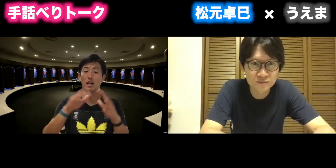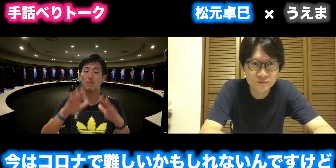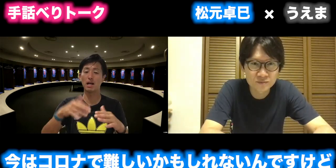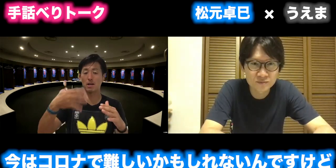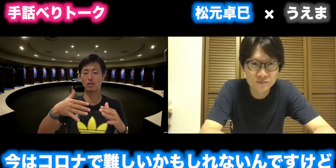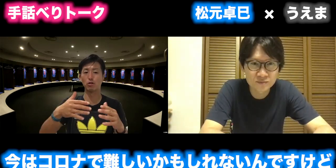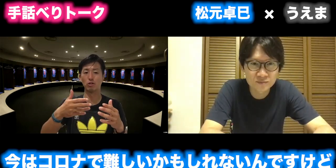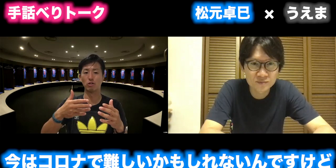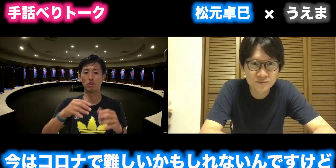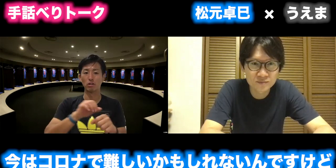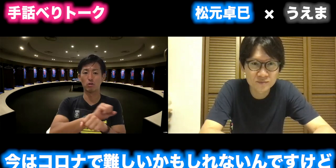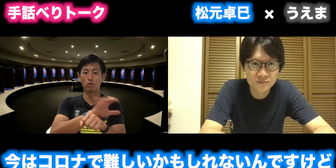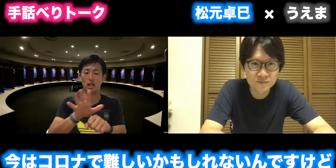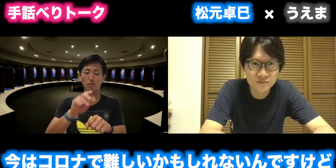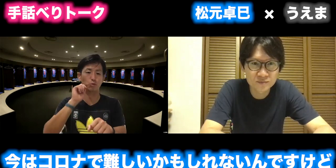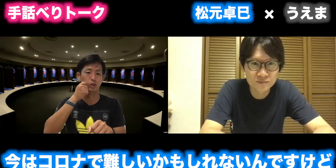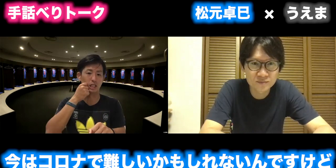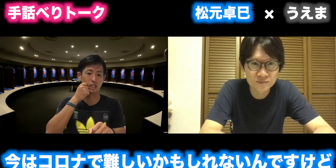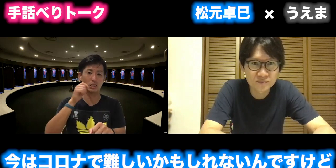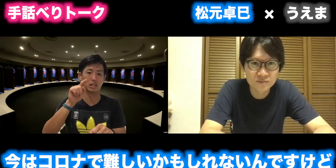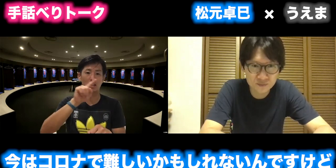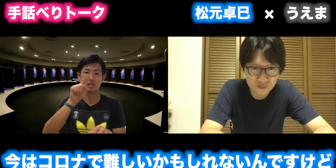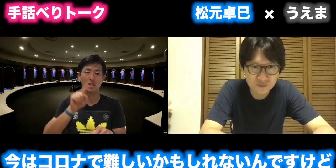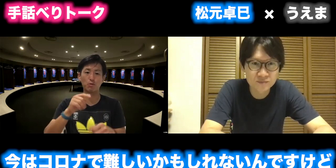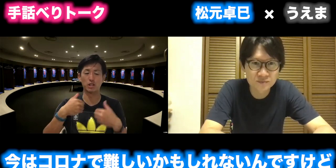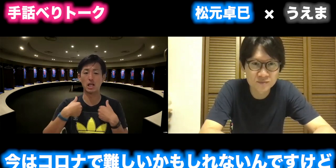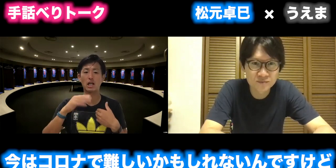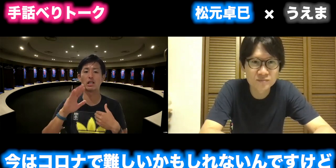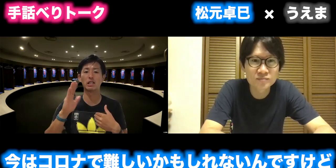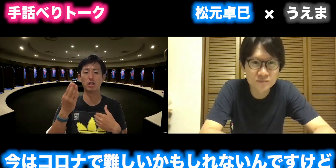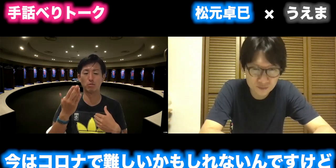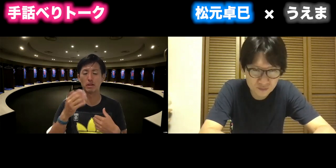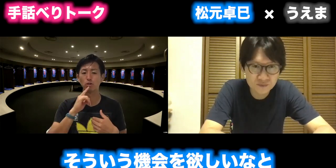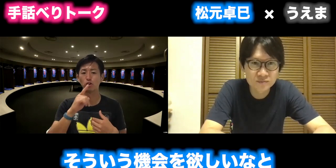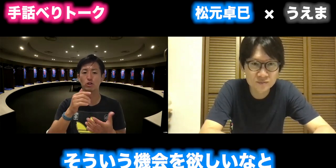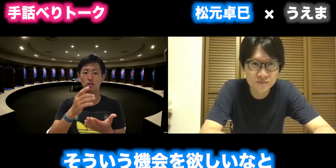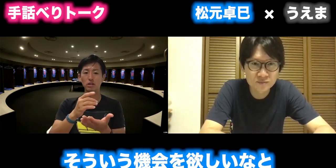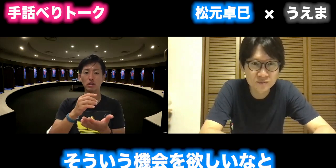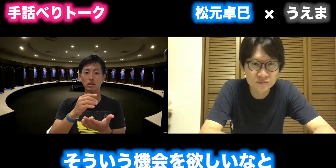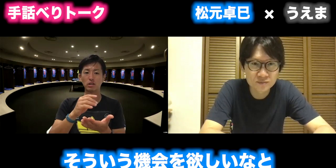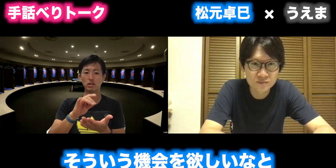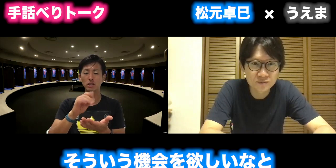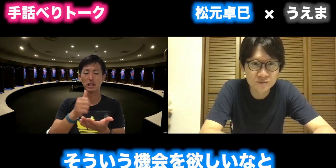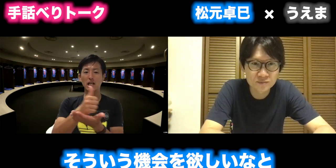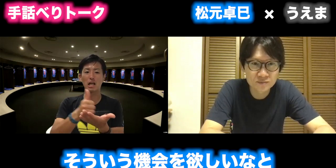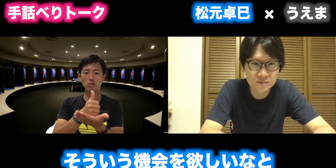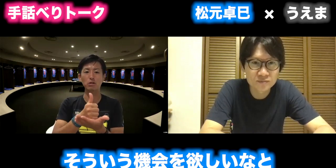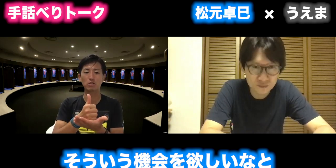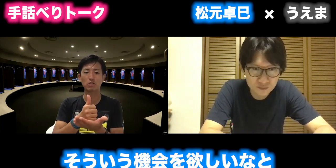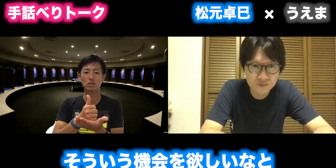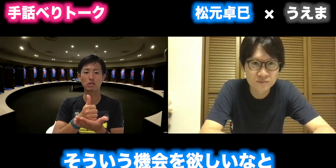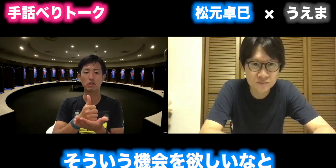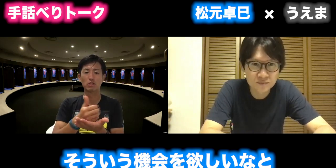まあ今はまだちょっとこのな音難しいかもしれないんですけどまぁそういう機会